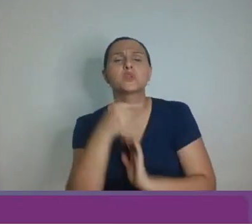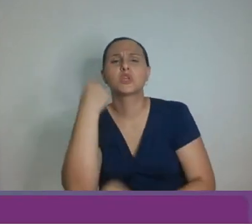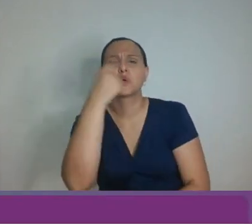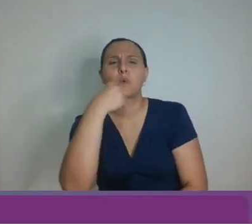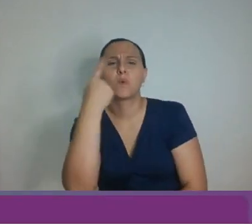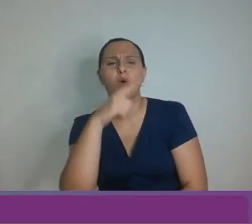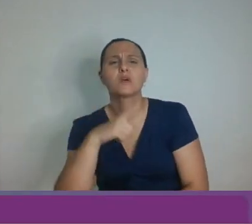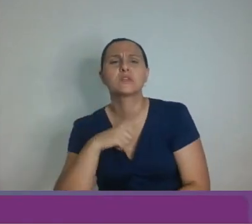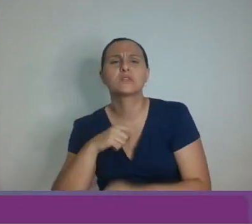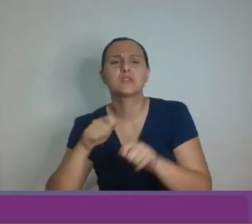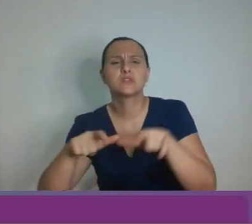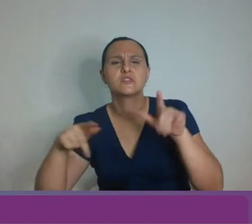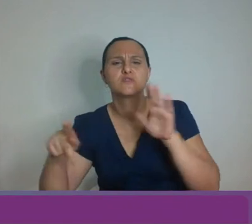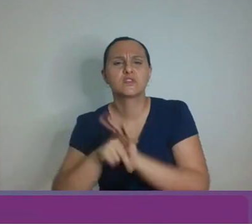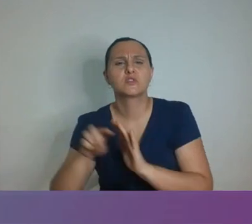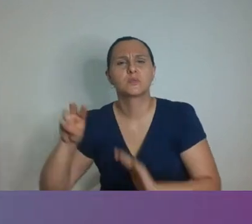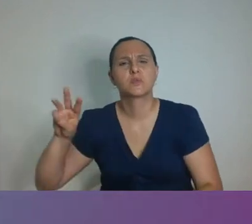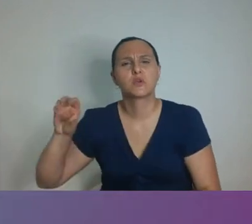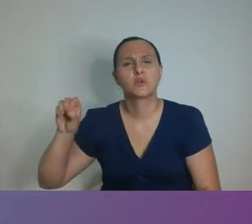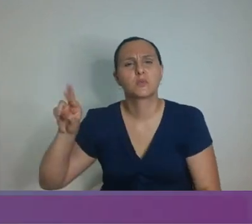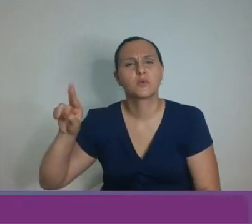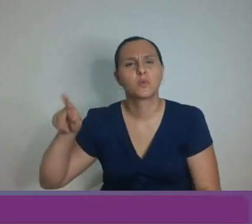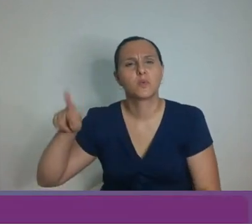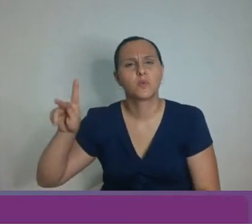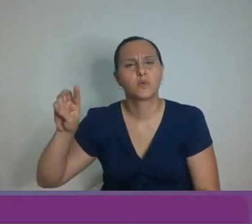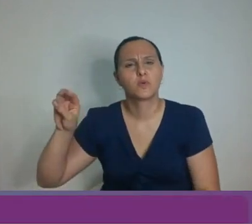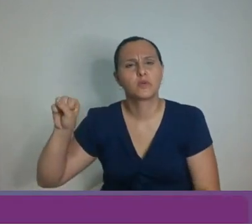Wakefield. 6 horas o certificado.